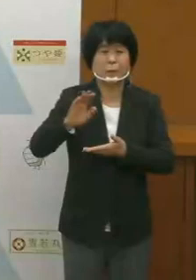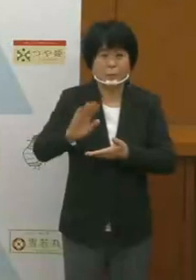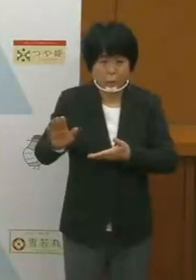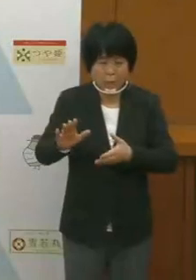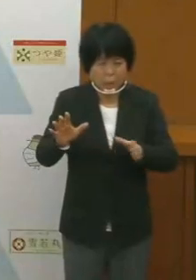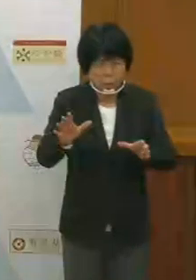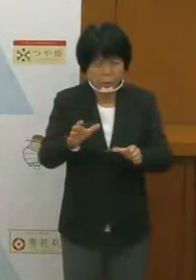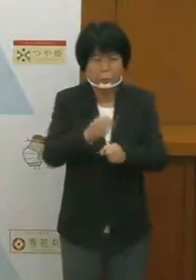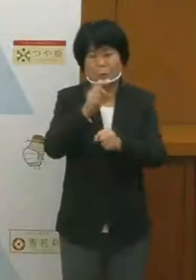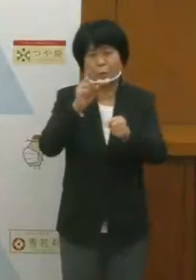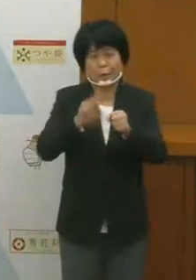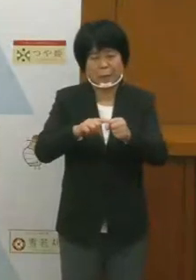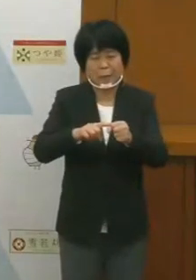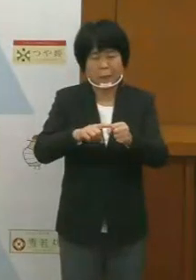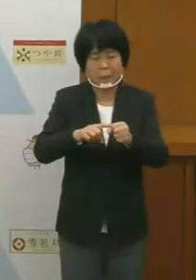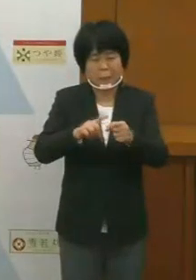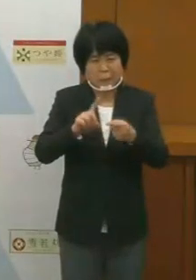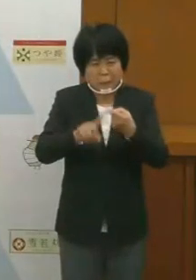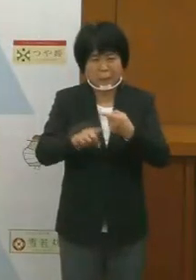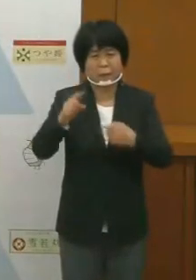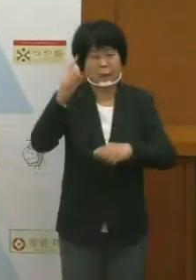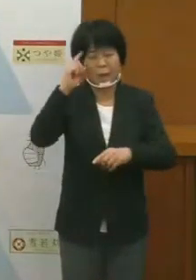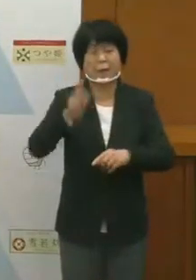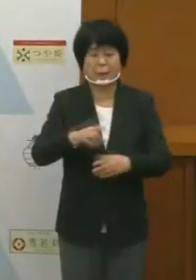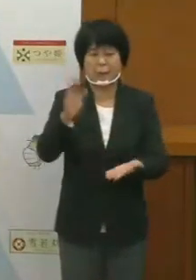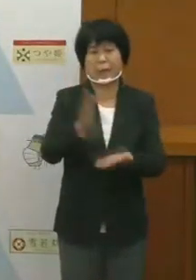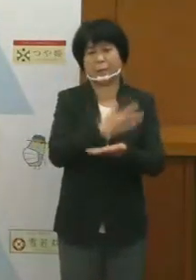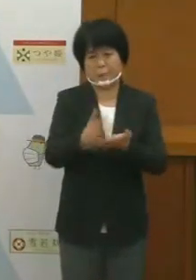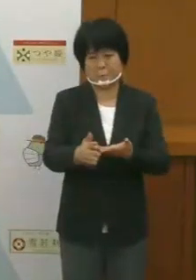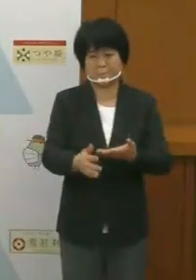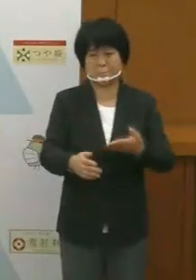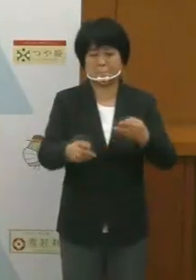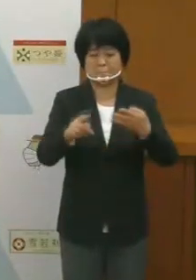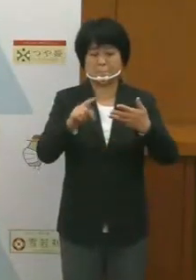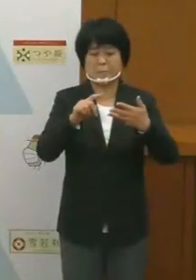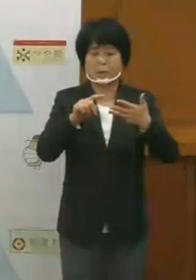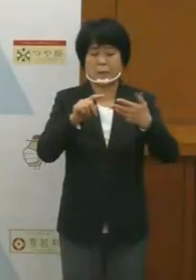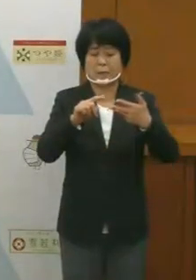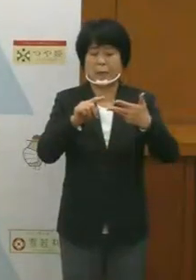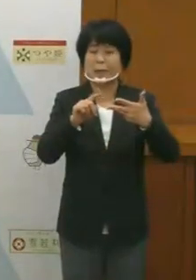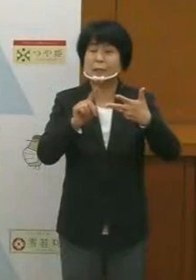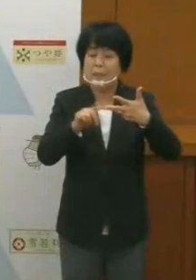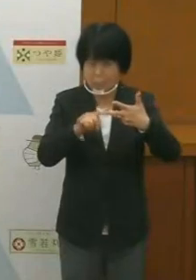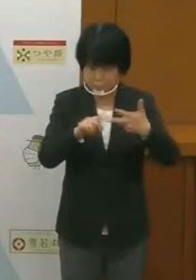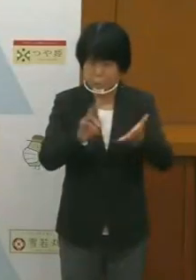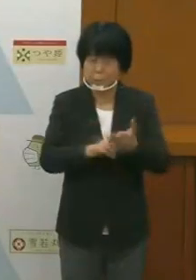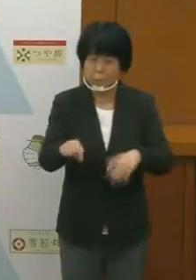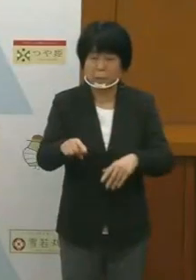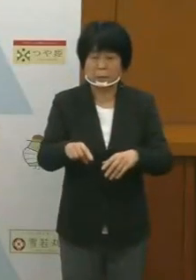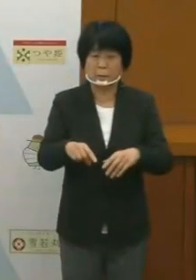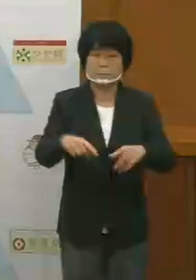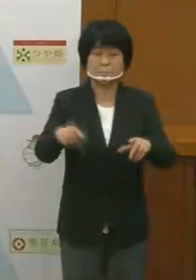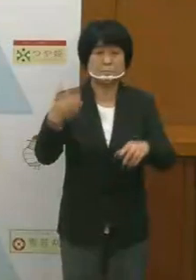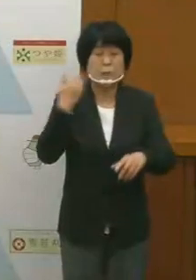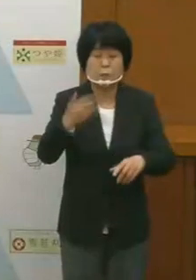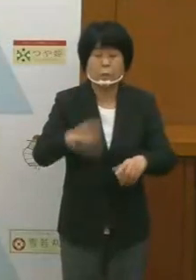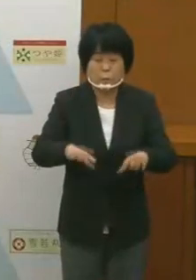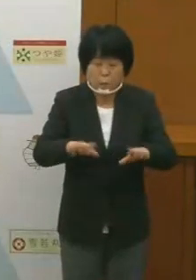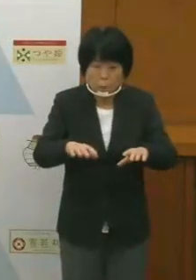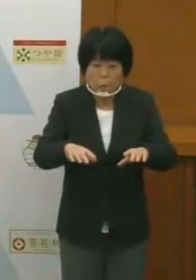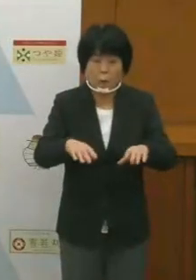合的に判断させていただきました。 それはもうレベル3にな